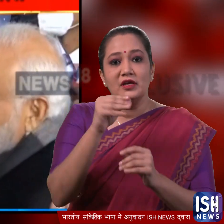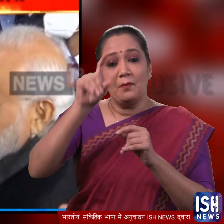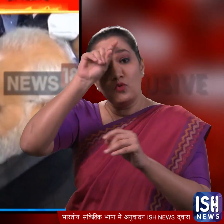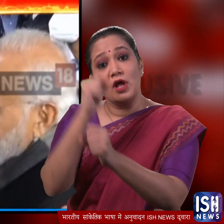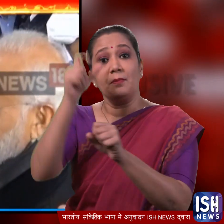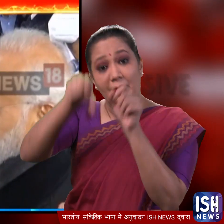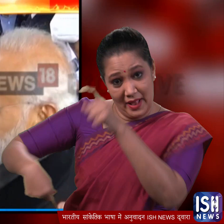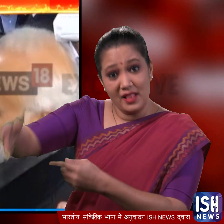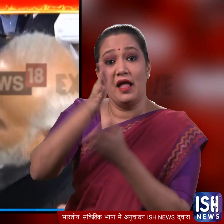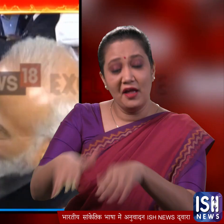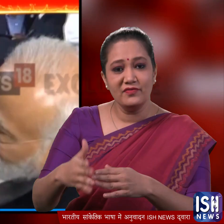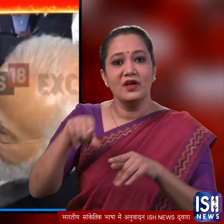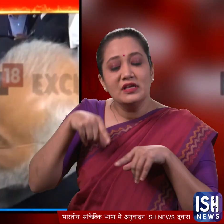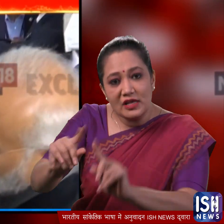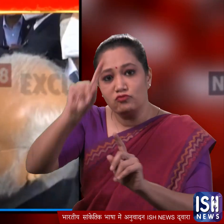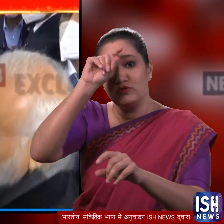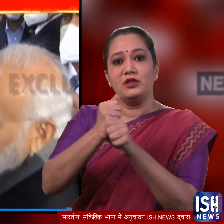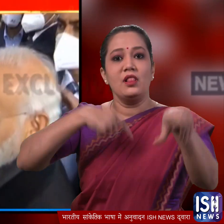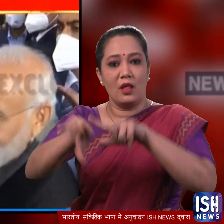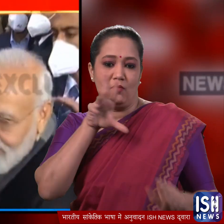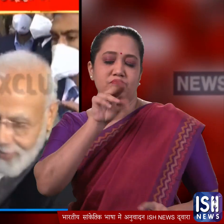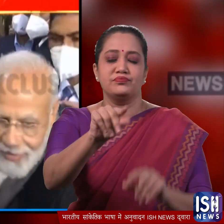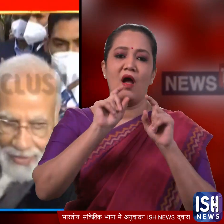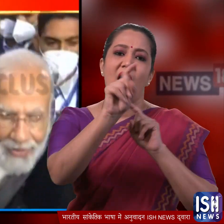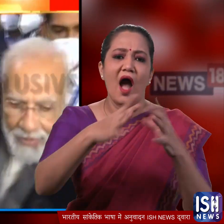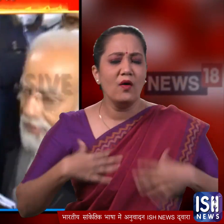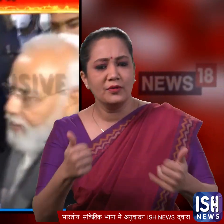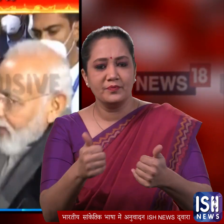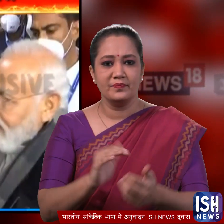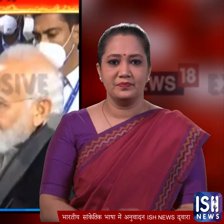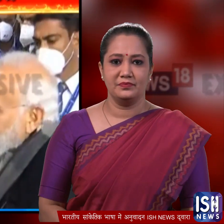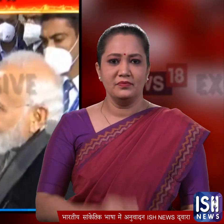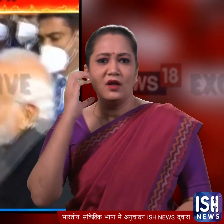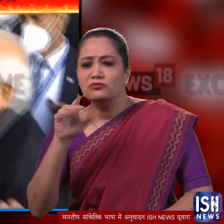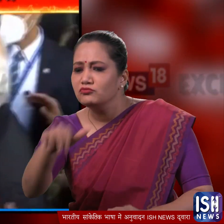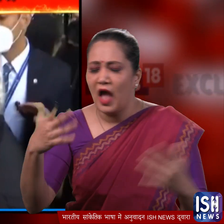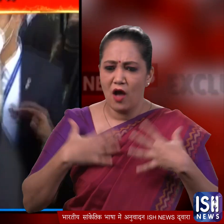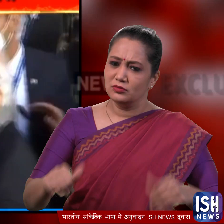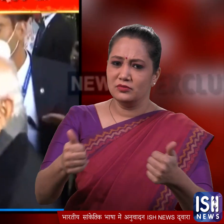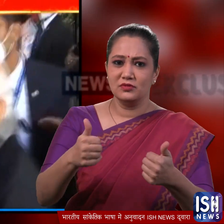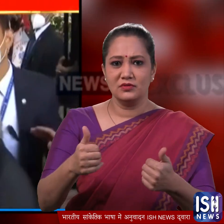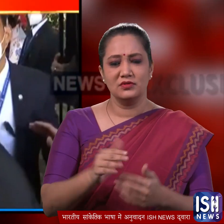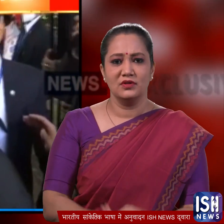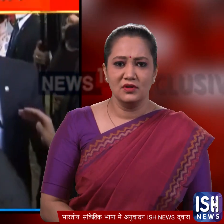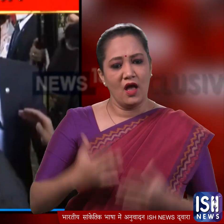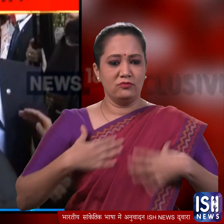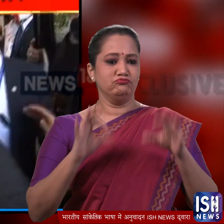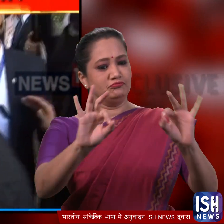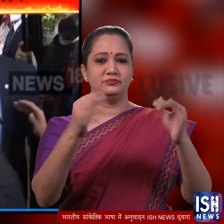की पृष्ठभूमि वाले लोग भी वहां पहुंचे, जिन्होंने गुजराती में प्रधानमंत्री से हालचाल पूछ लिया। थैंक यू